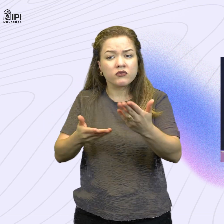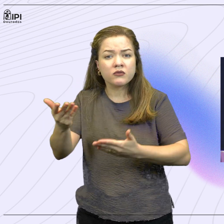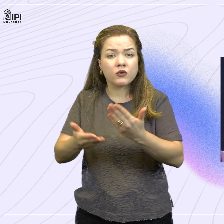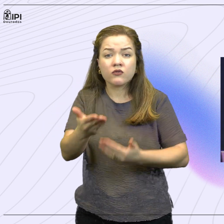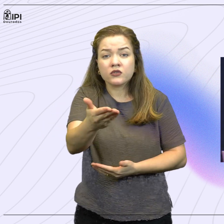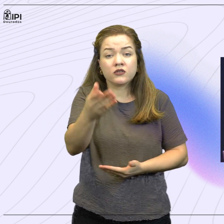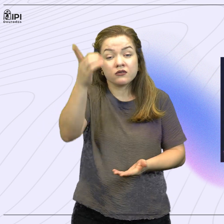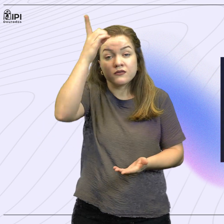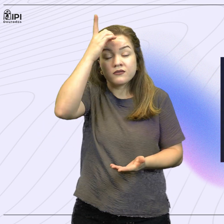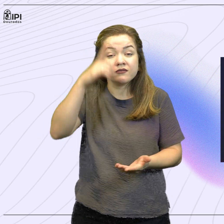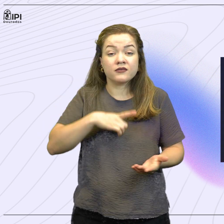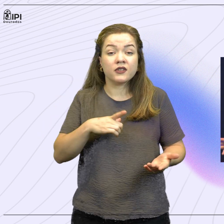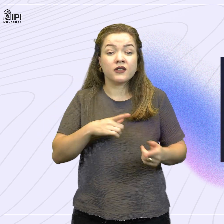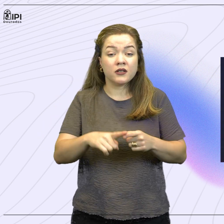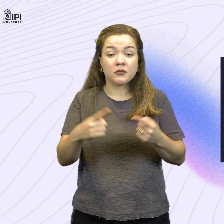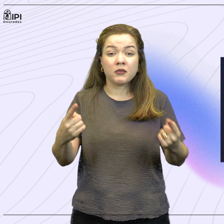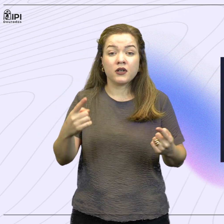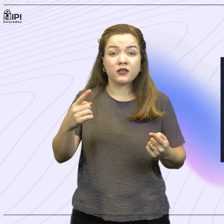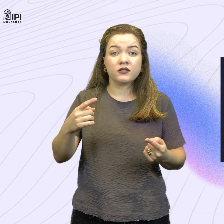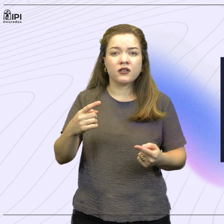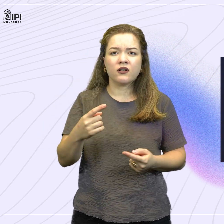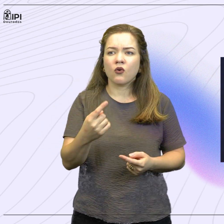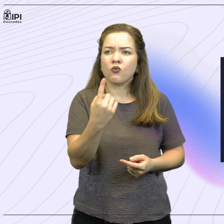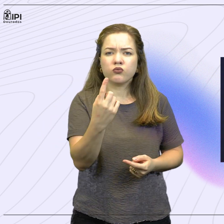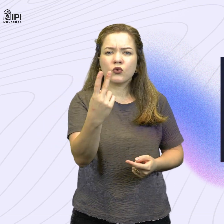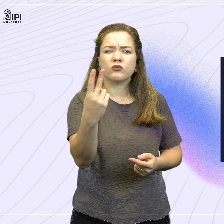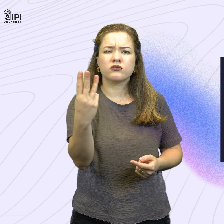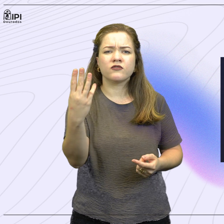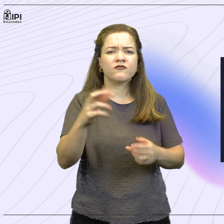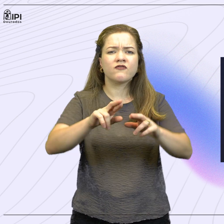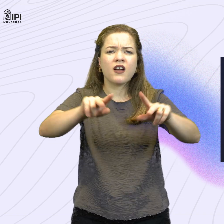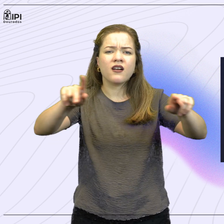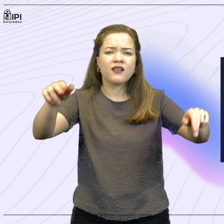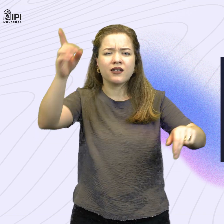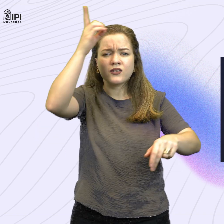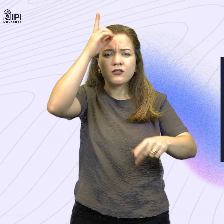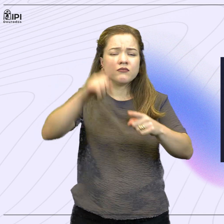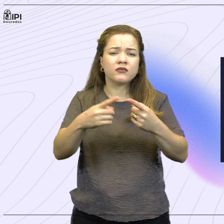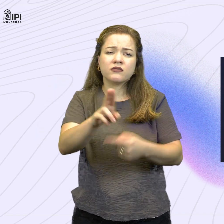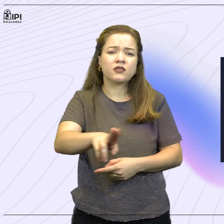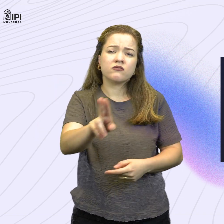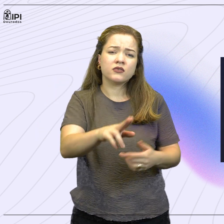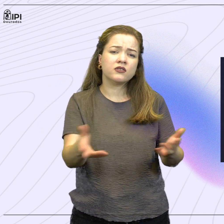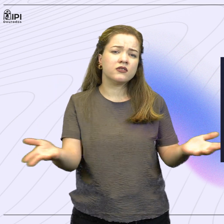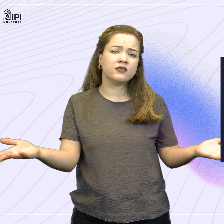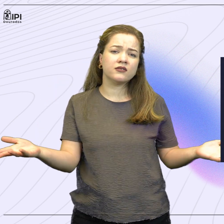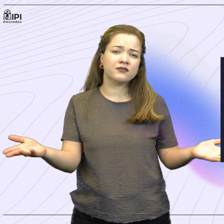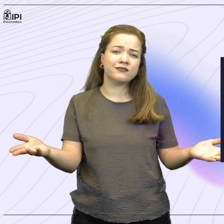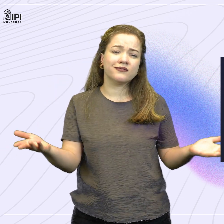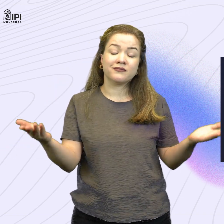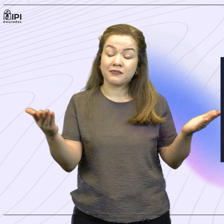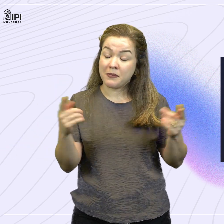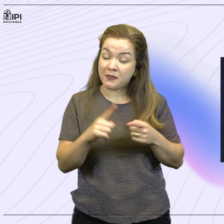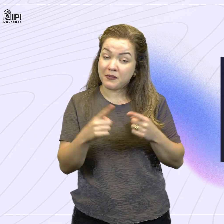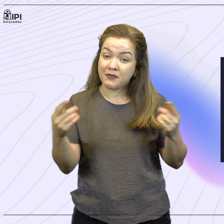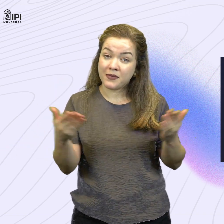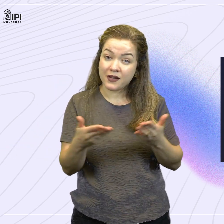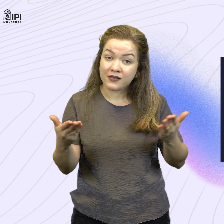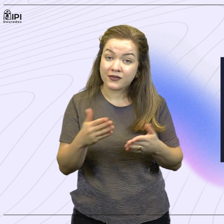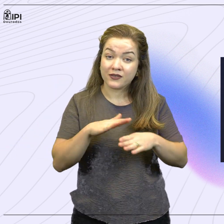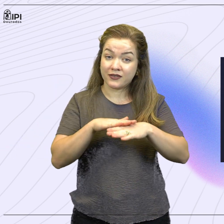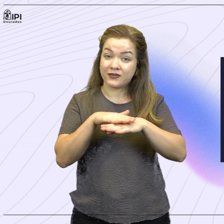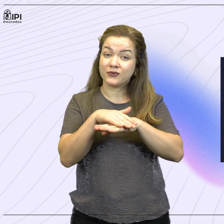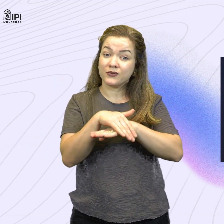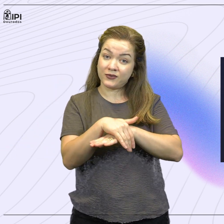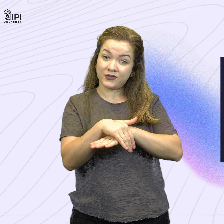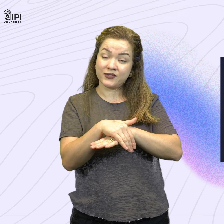dom, você tem dons que o Senhor, mais de um que o Senhor já te deu, mas você não está utilizando. Mas nessa noite, essa noite